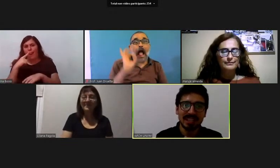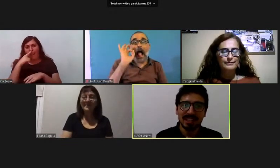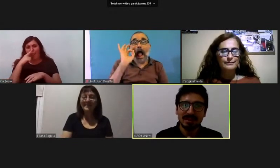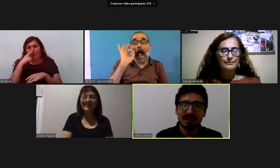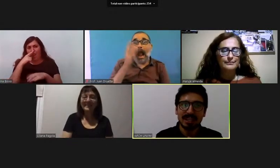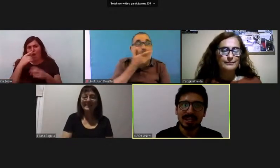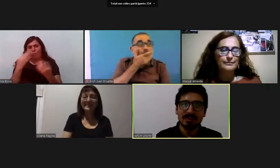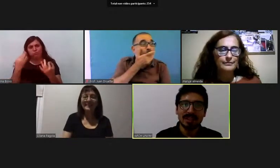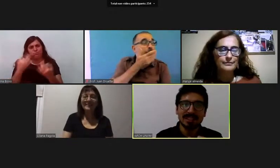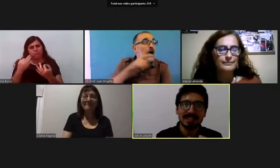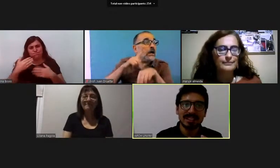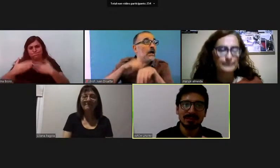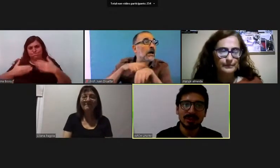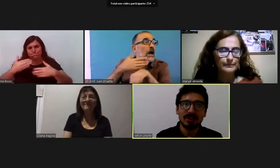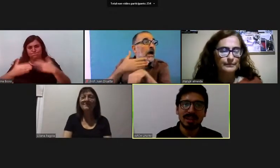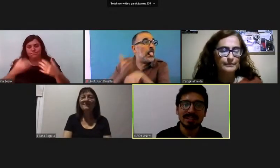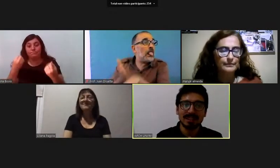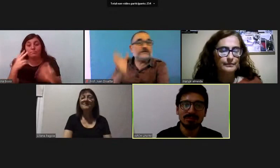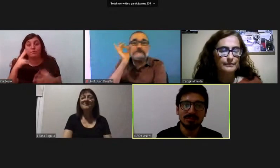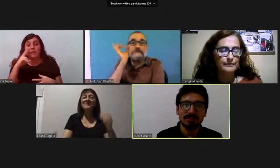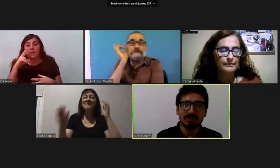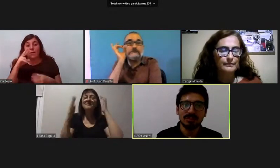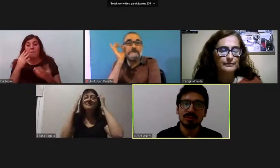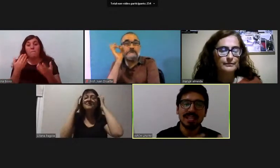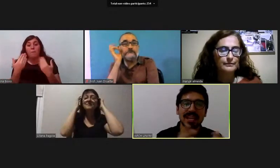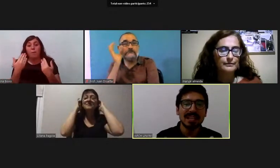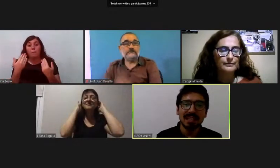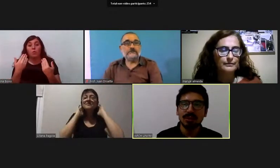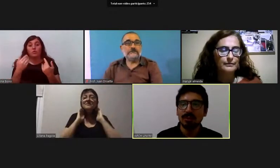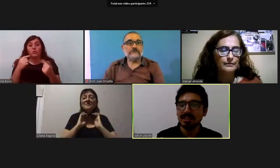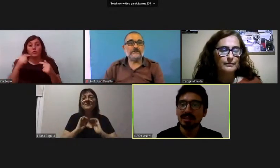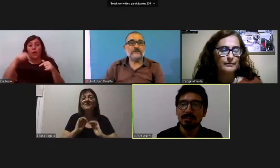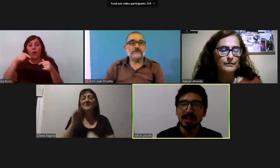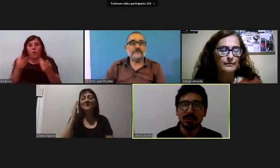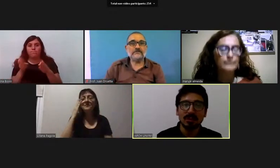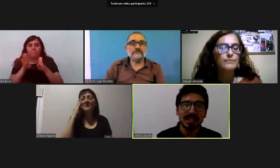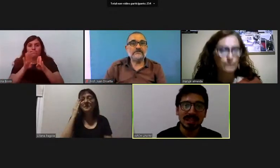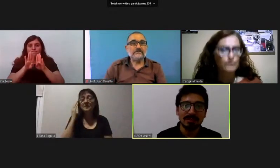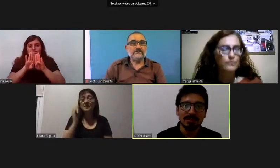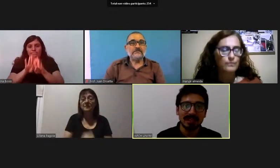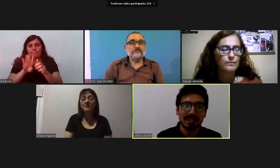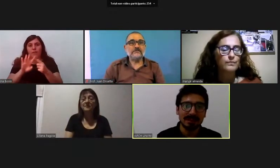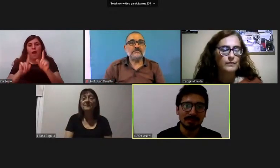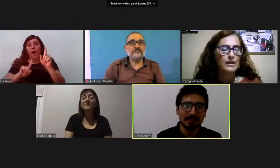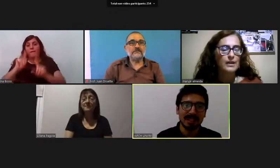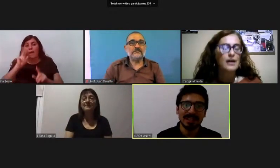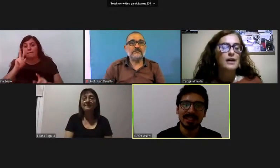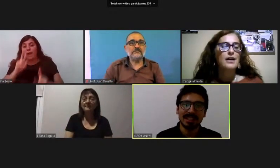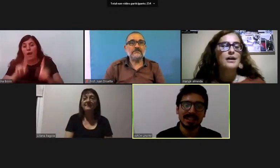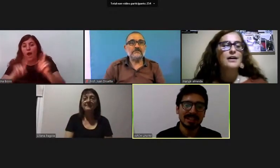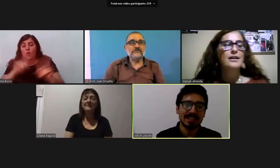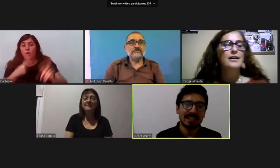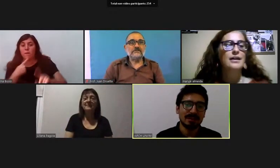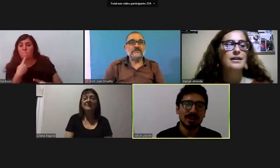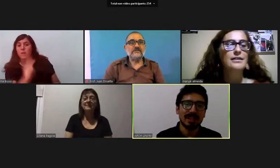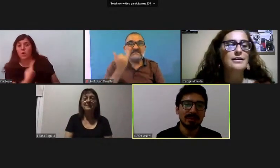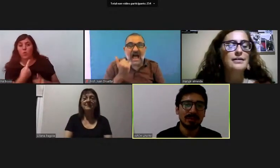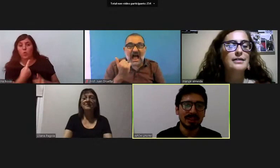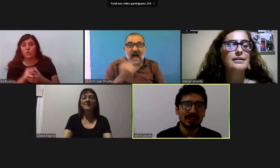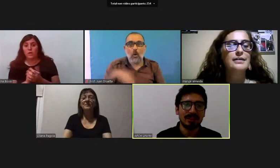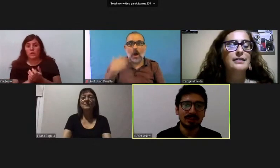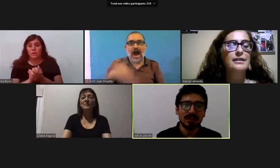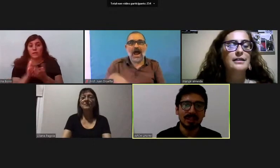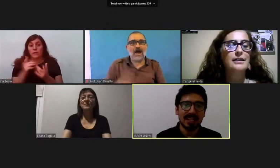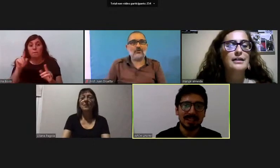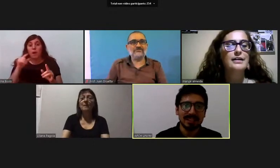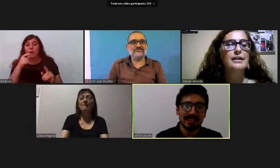como viene, pero queríamos ver si podemos hacer un cierre o ver si hay preguntas también para que puedan